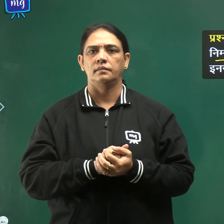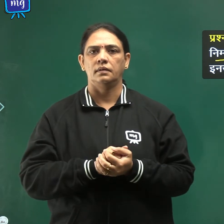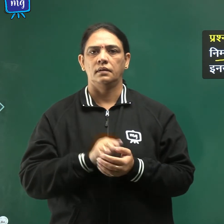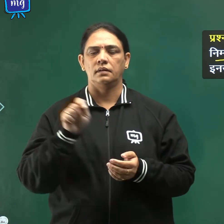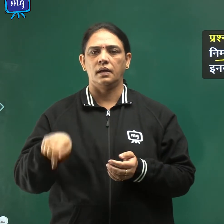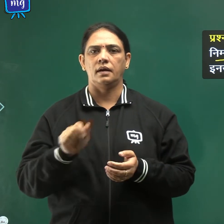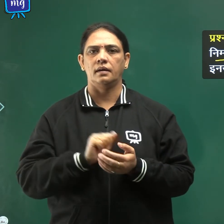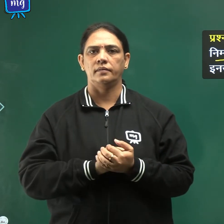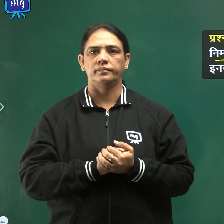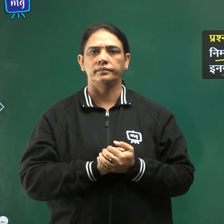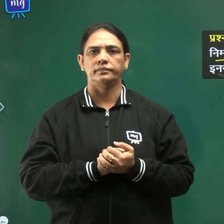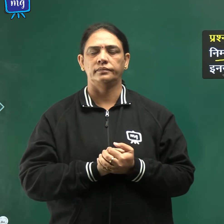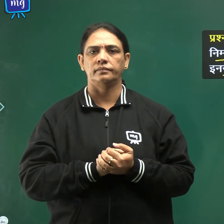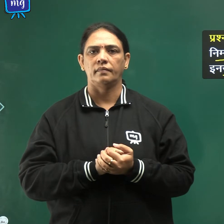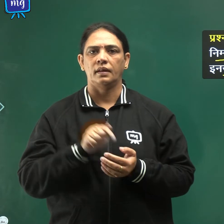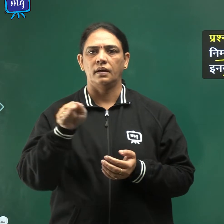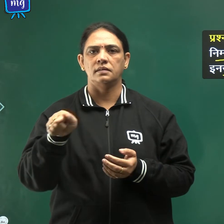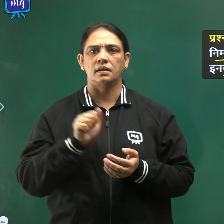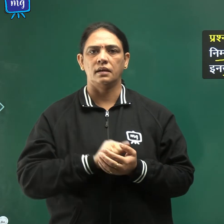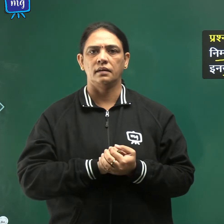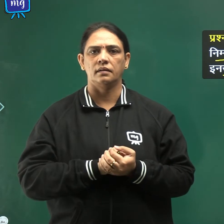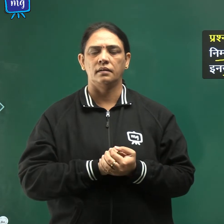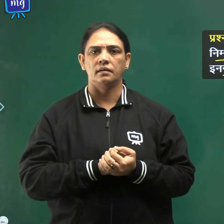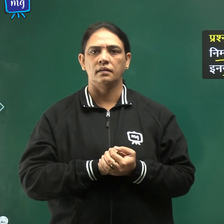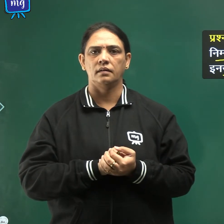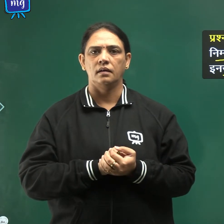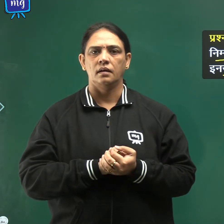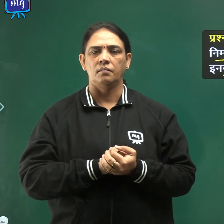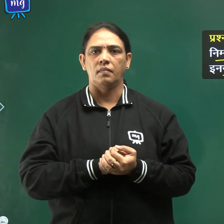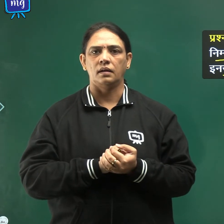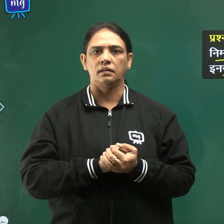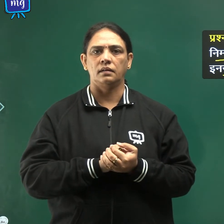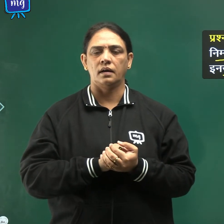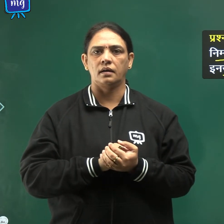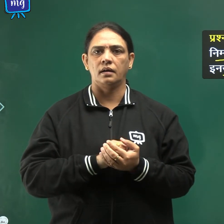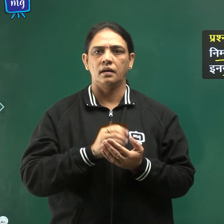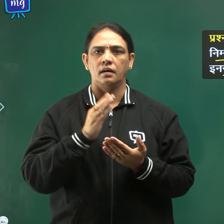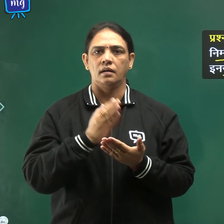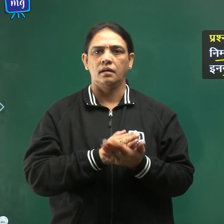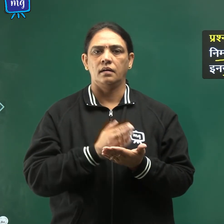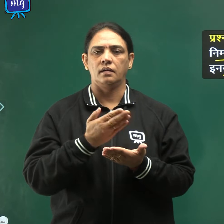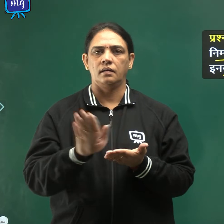दिए हुए हैं। इनसे माध्यक